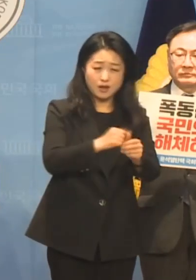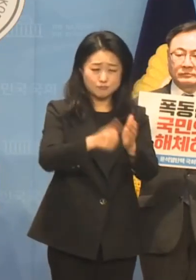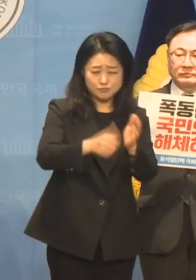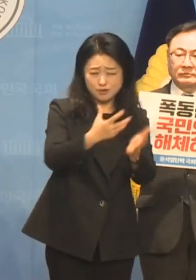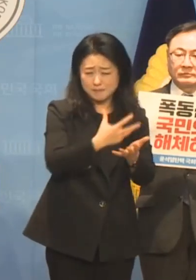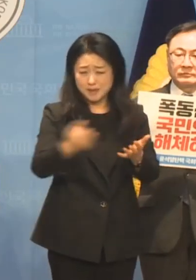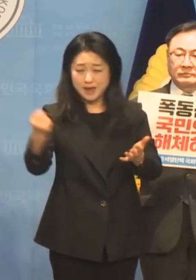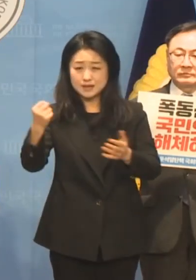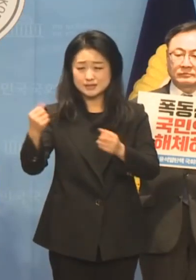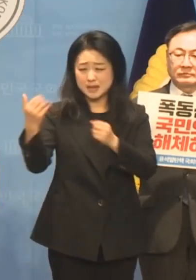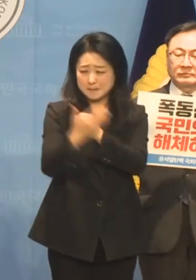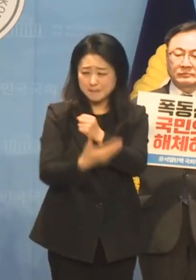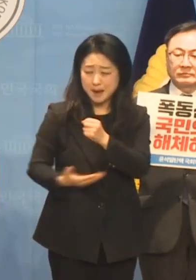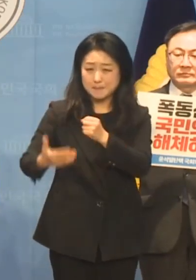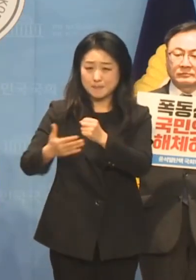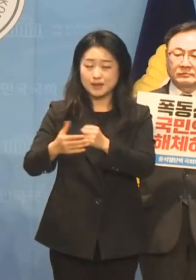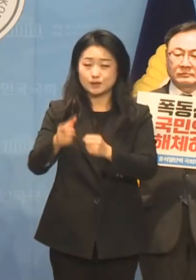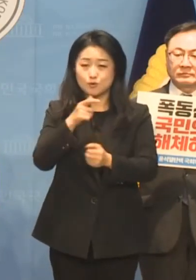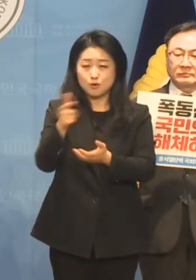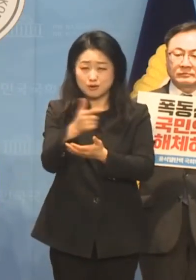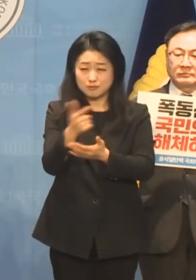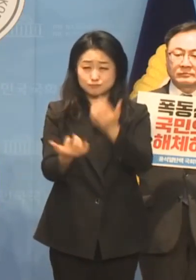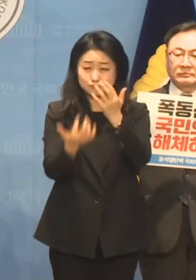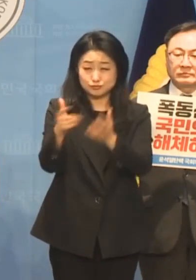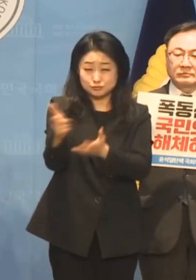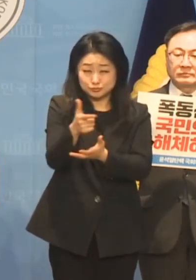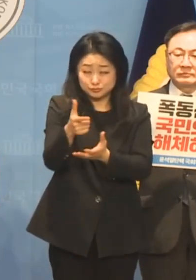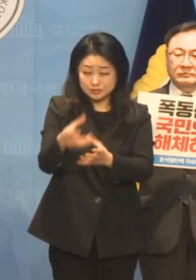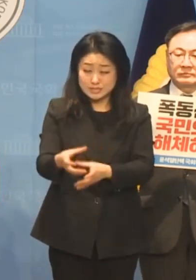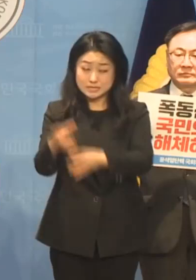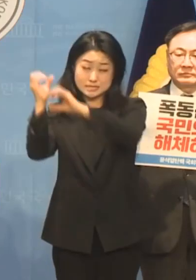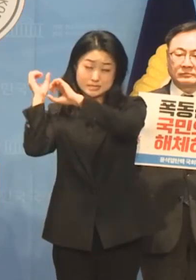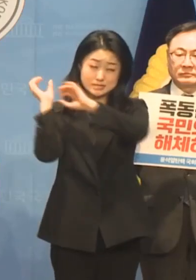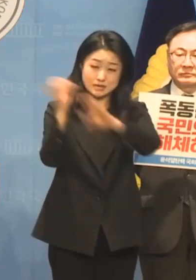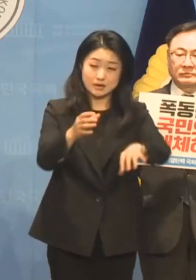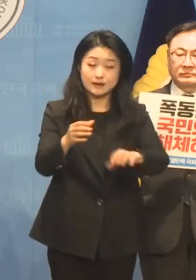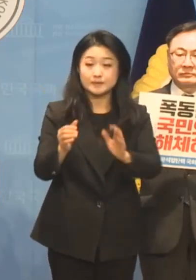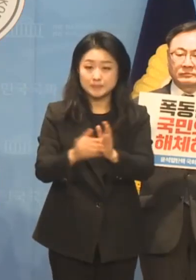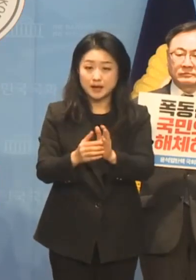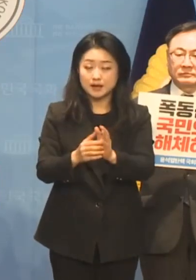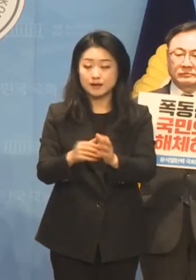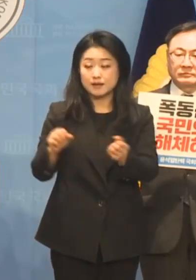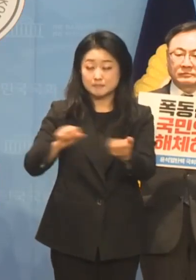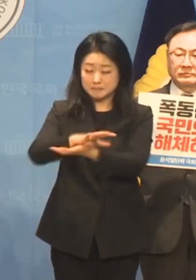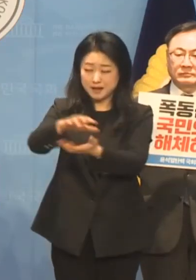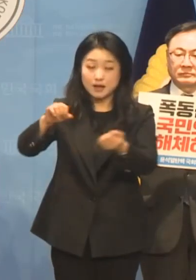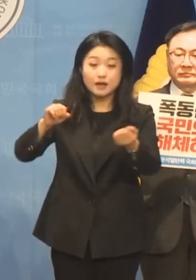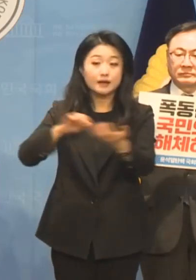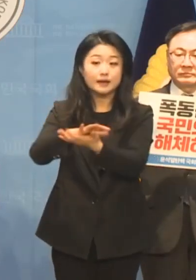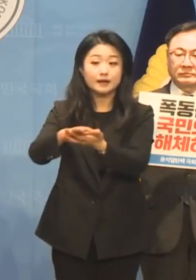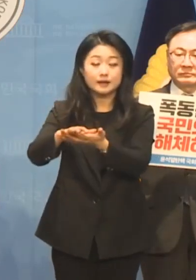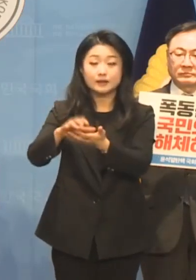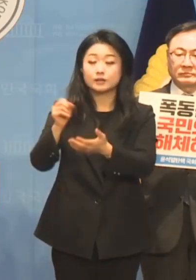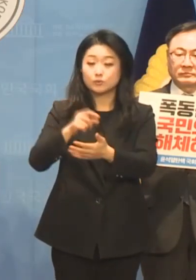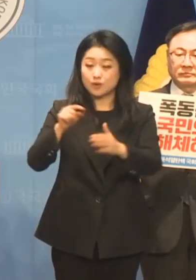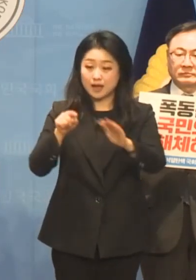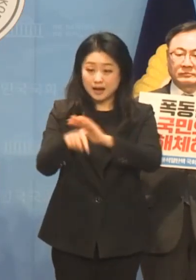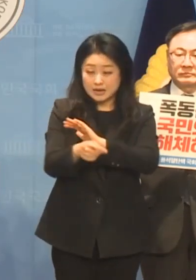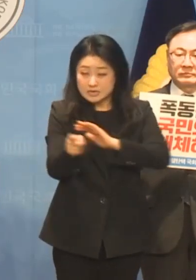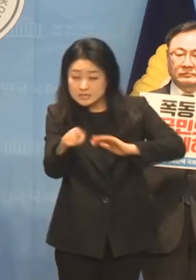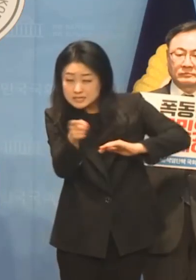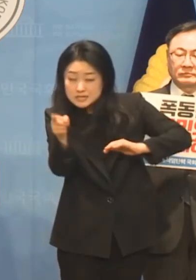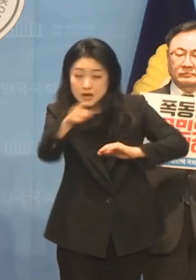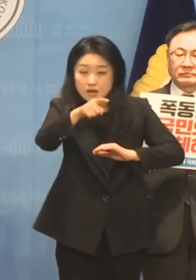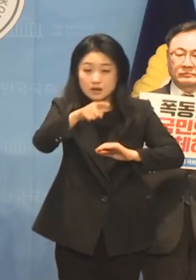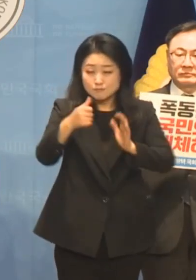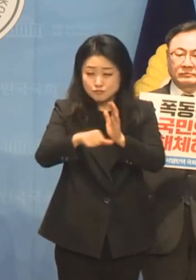빼앗은 방패나 소화기로 법원의 기물을 파손했습니다. 폭도들은 서부지법 내부를